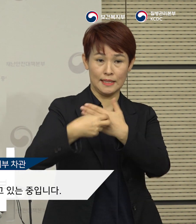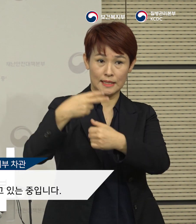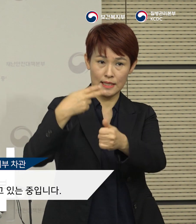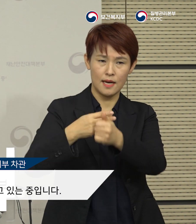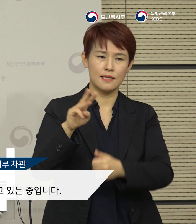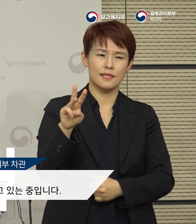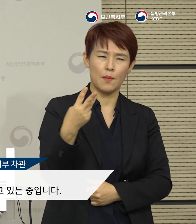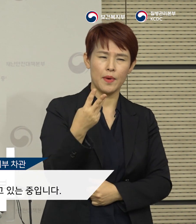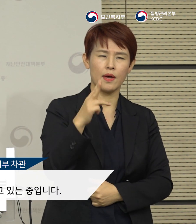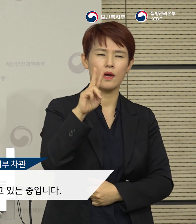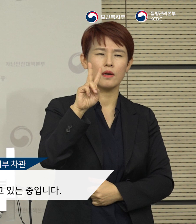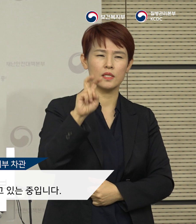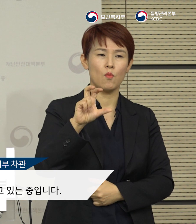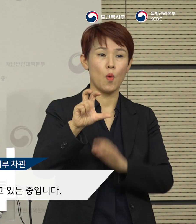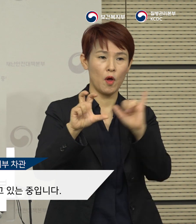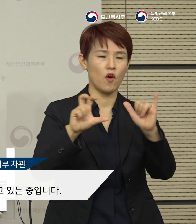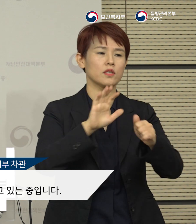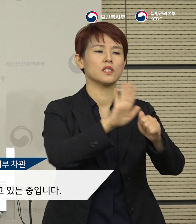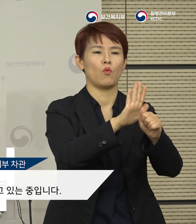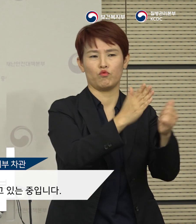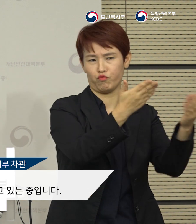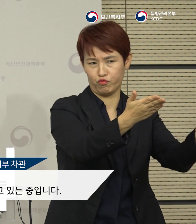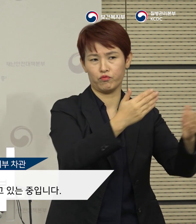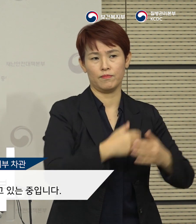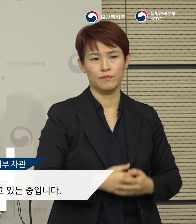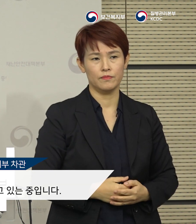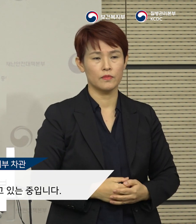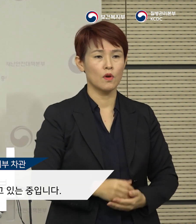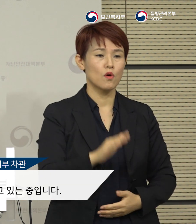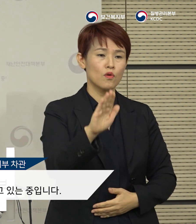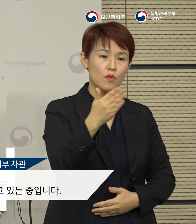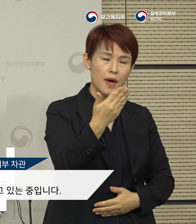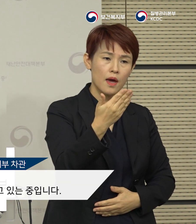의료 인력 325명을 지원하고 있으며